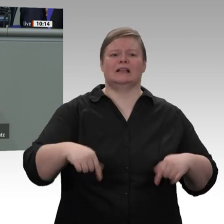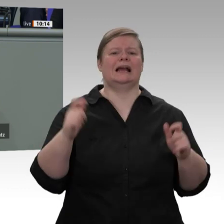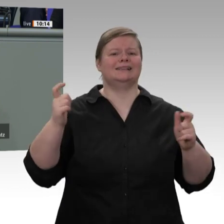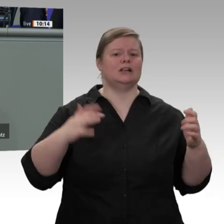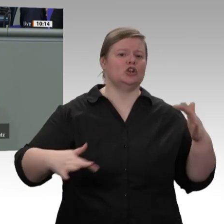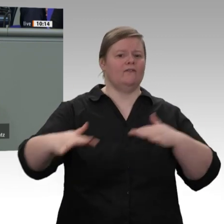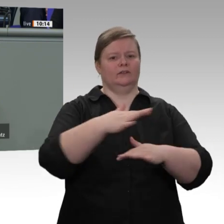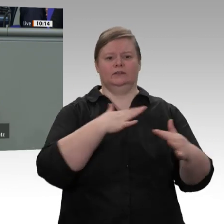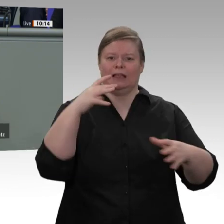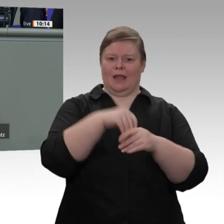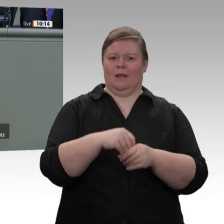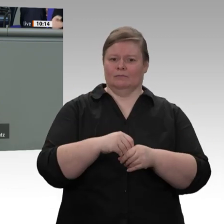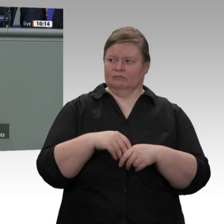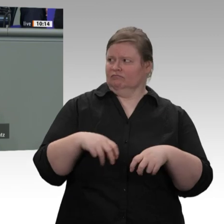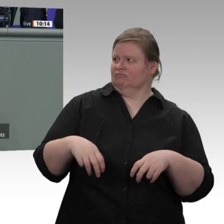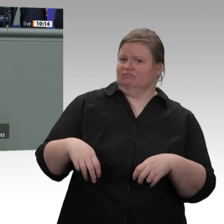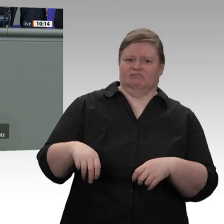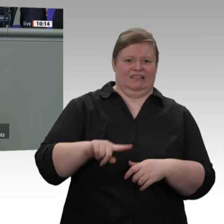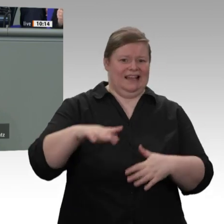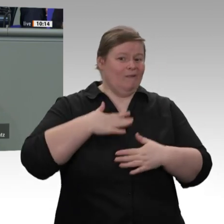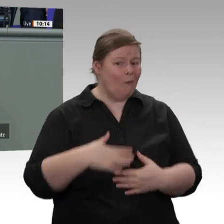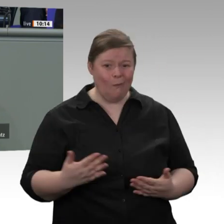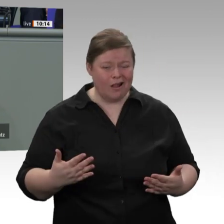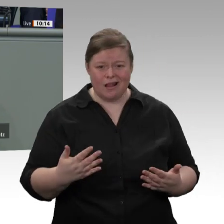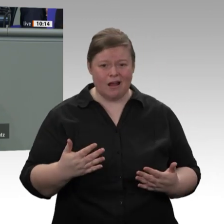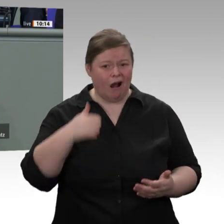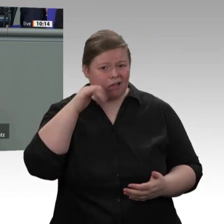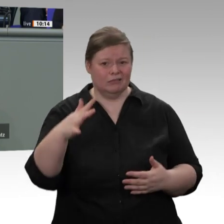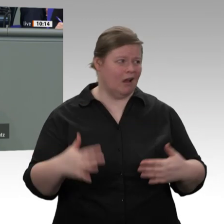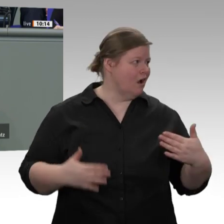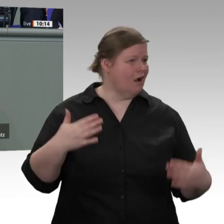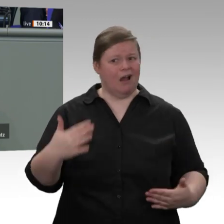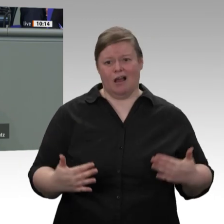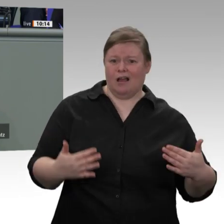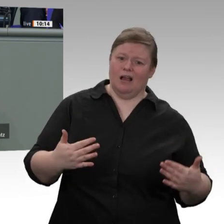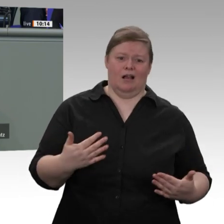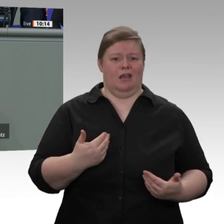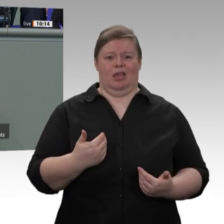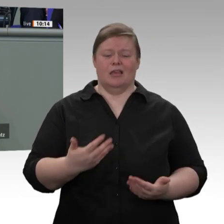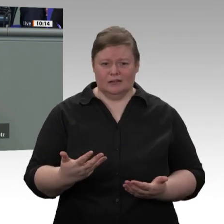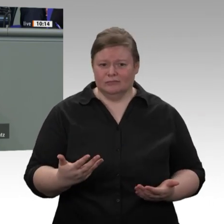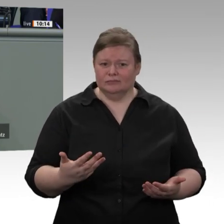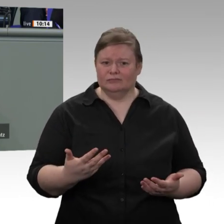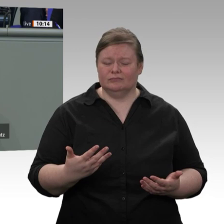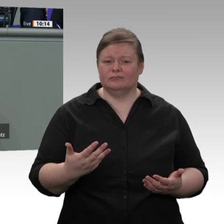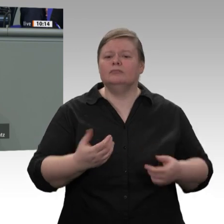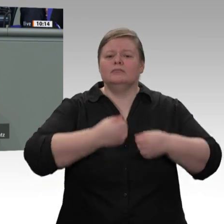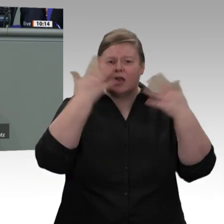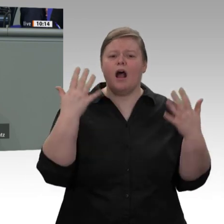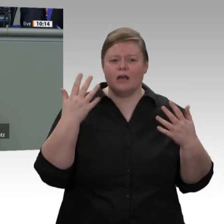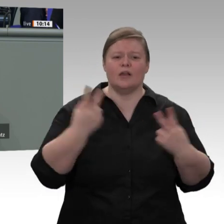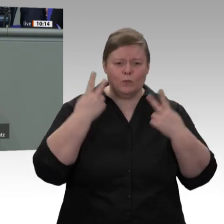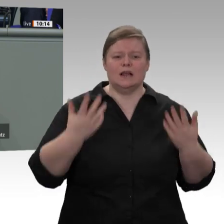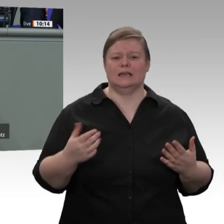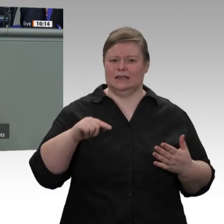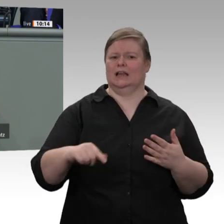Kopf. Aber Rechtsextremisten missbrauchen das Internet, um die menschenverachtenden Botschaften in die Köpfe zu treiben.